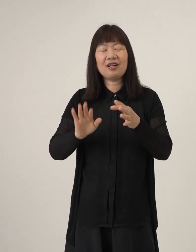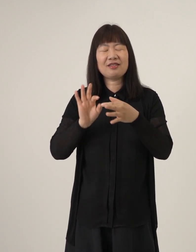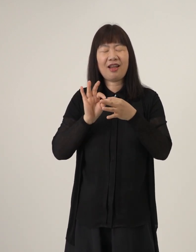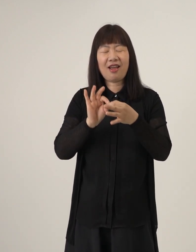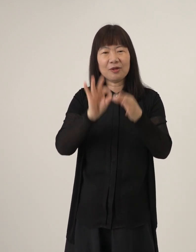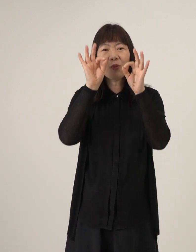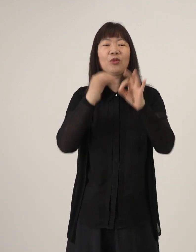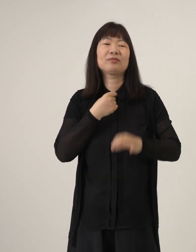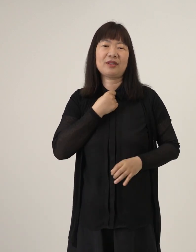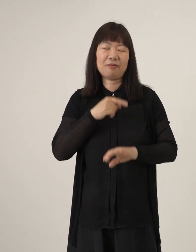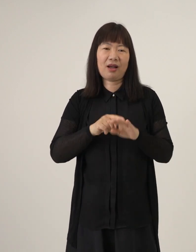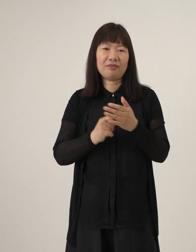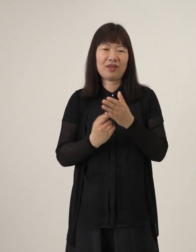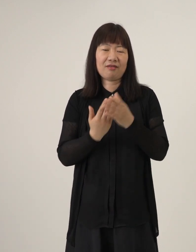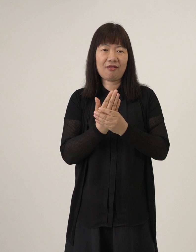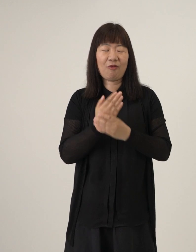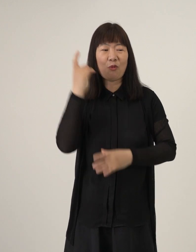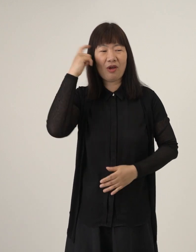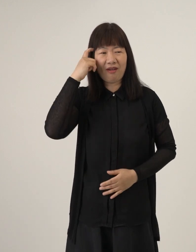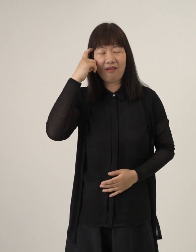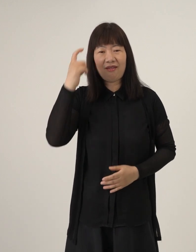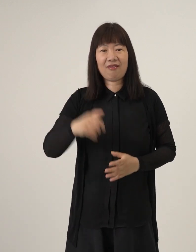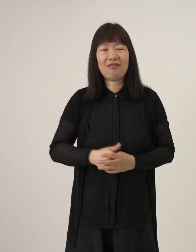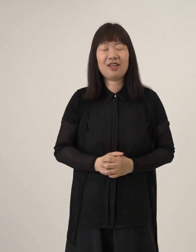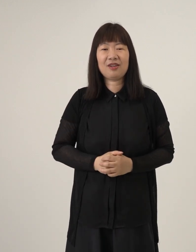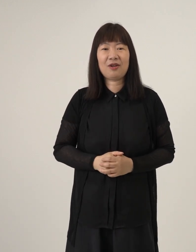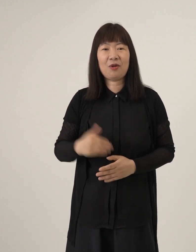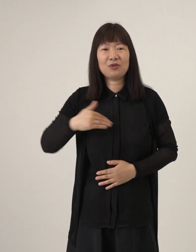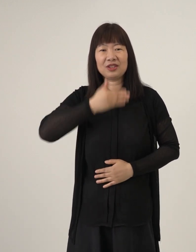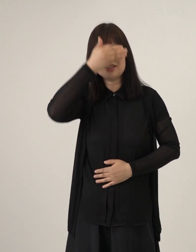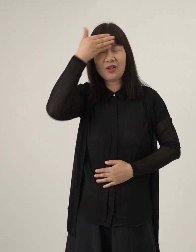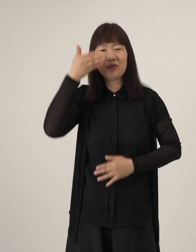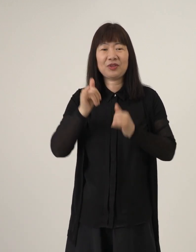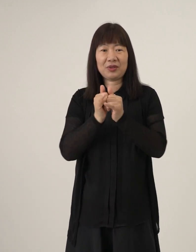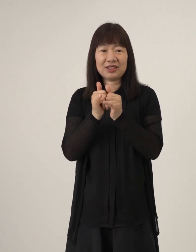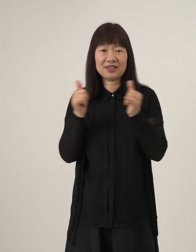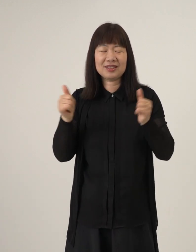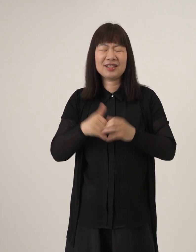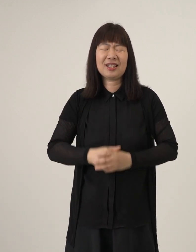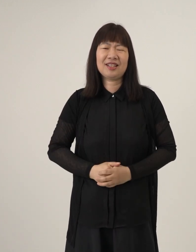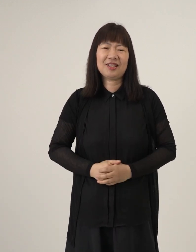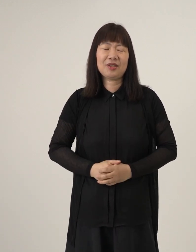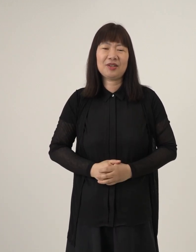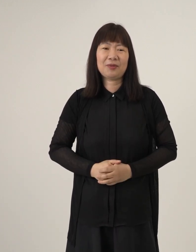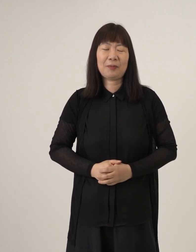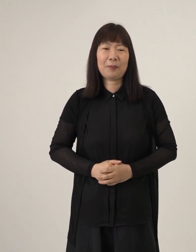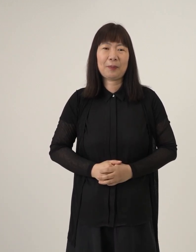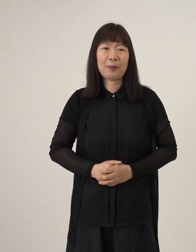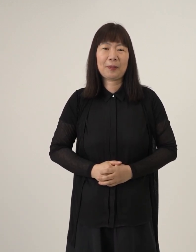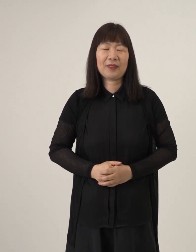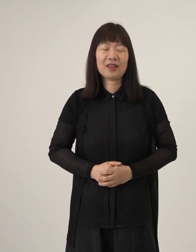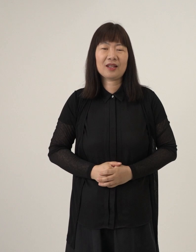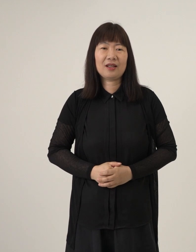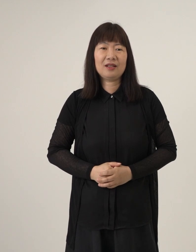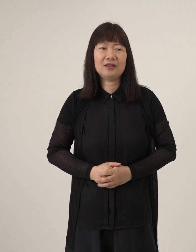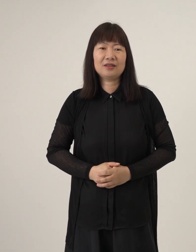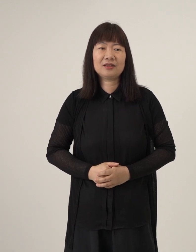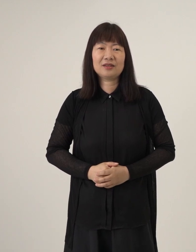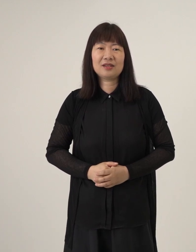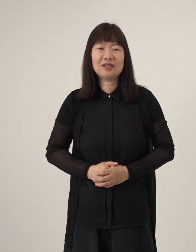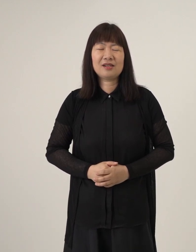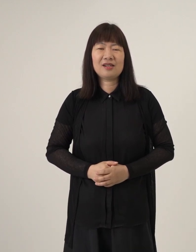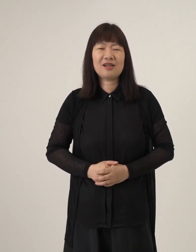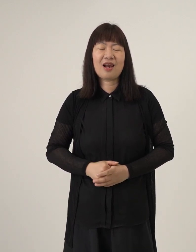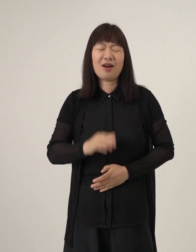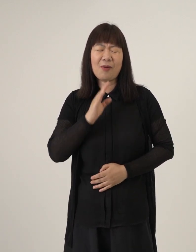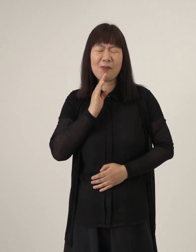되겠더라고요. 왜냐하면 거기에 우리 청년들의 참 그